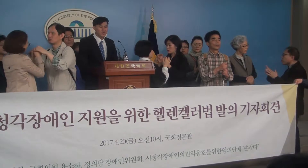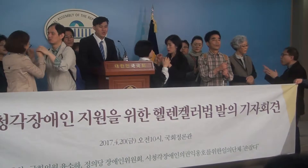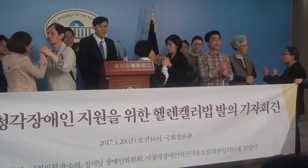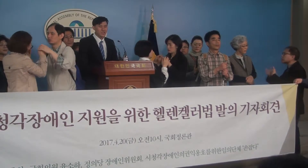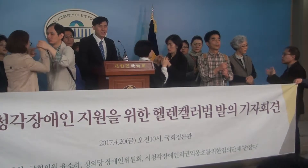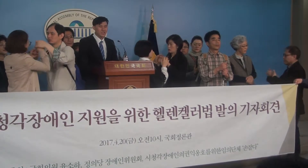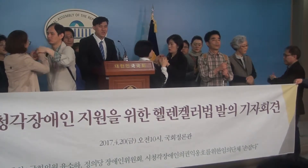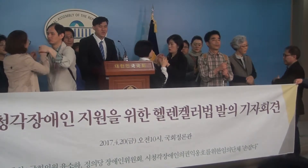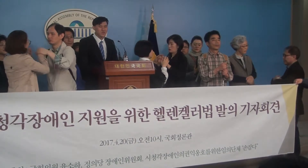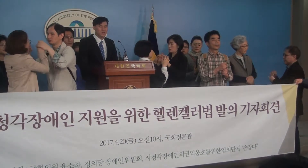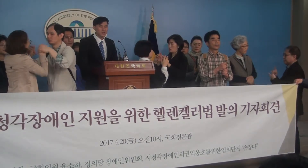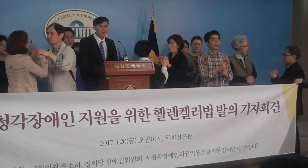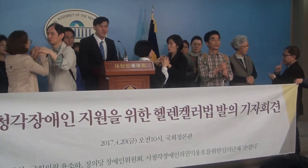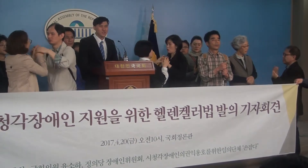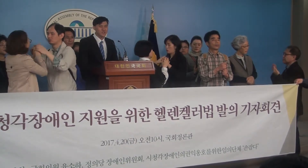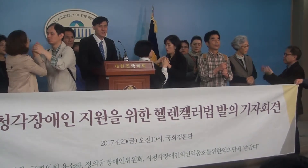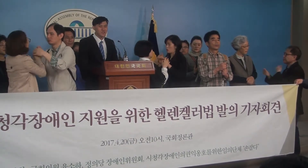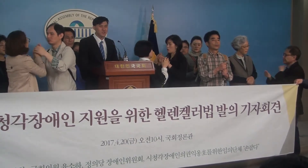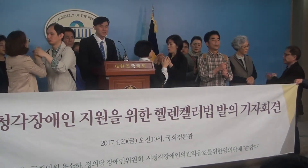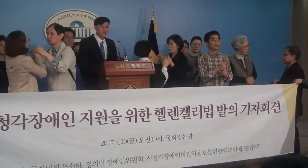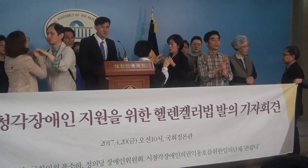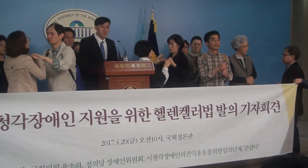지원이 필요한지에 대해서 말씀드리고자 합니다.